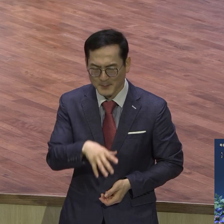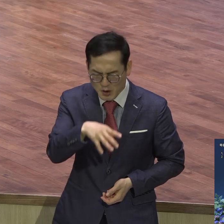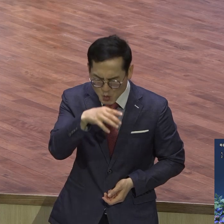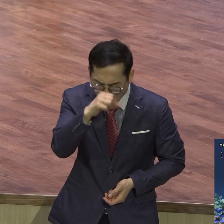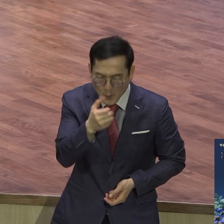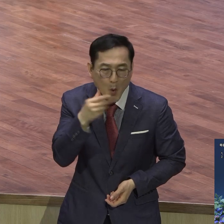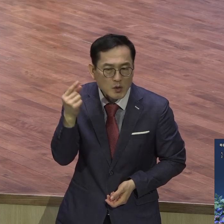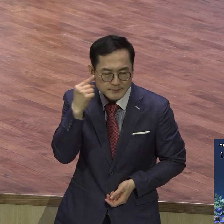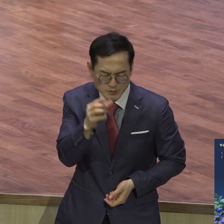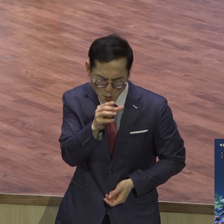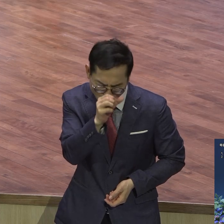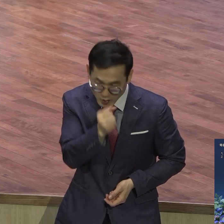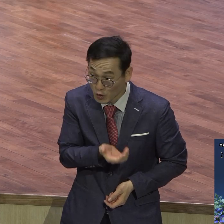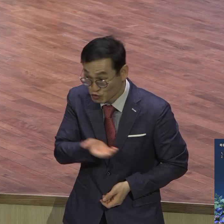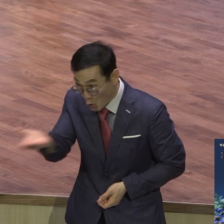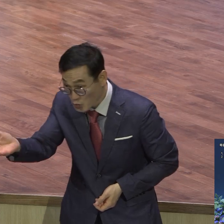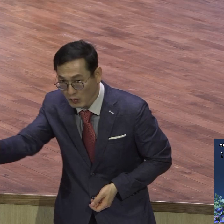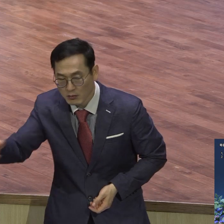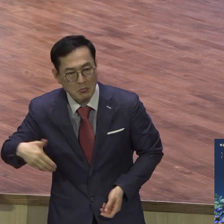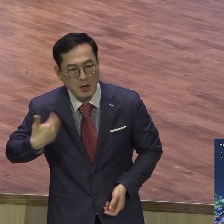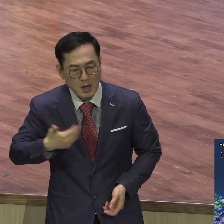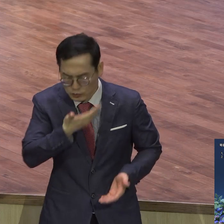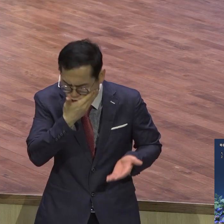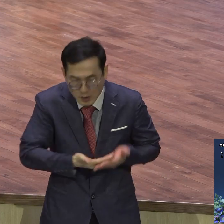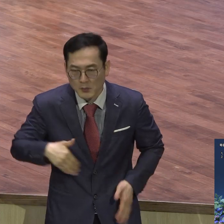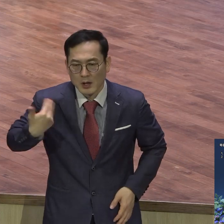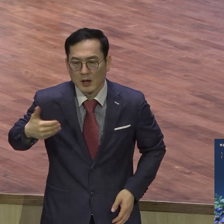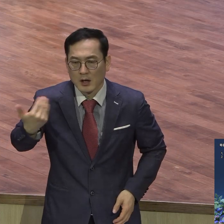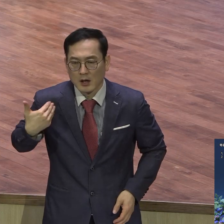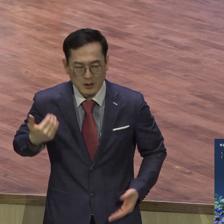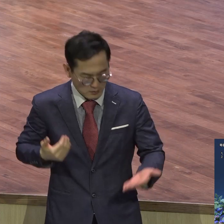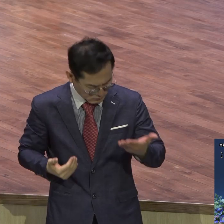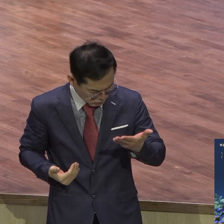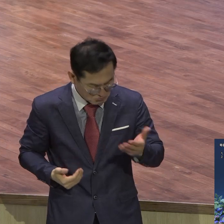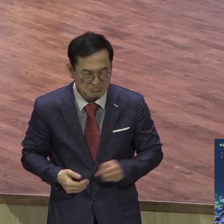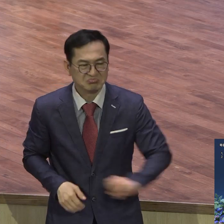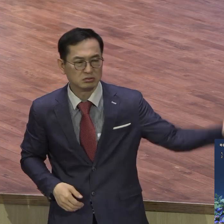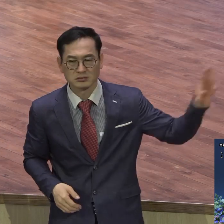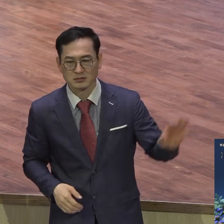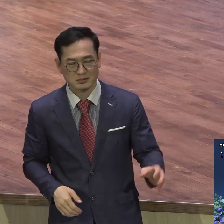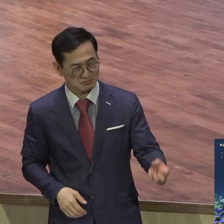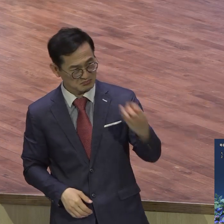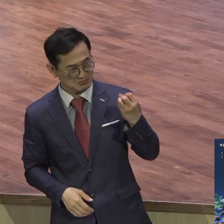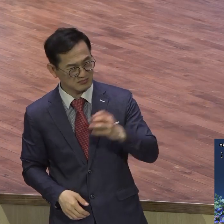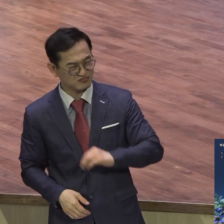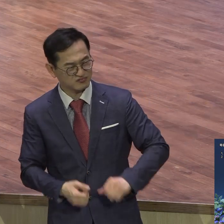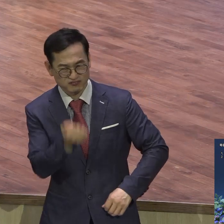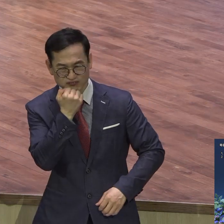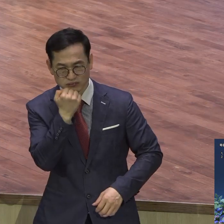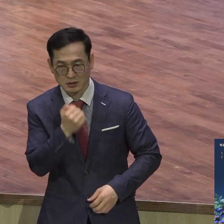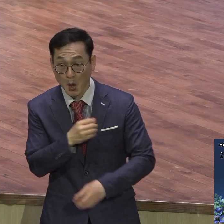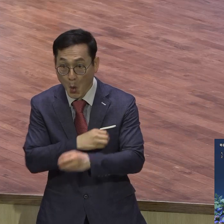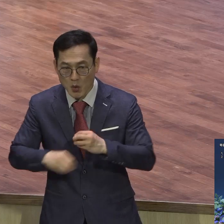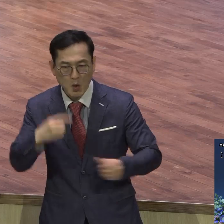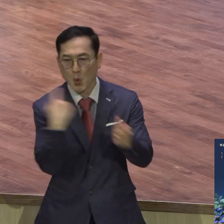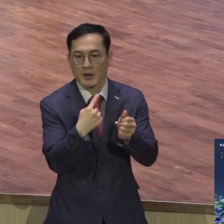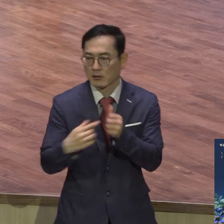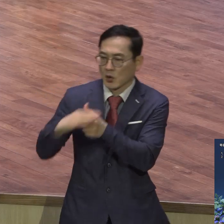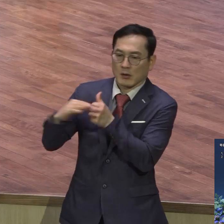것을 주어도 그것이 얼마나 소중한지 가치를 알지 못한다. 깨닫지 못할 뿐만 아니라 도리어